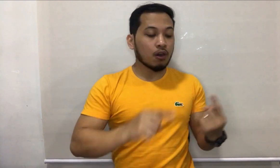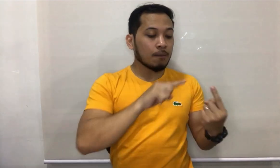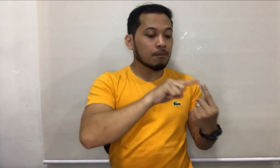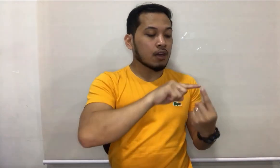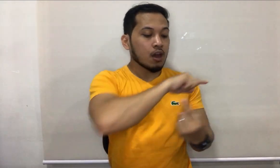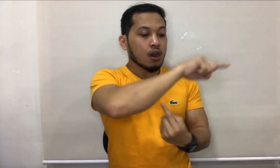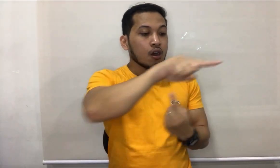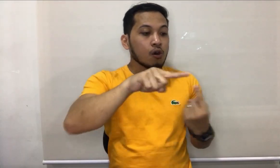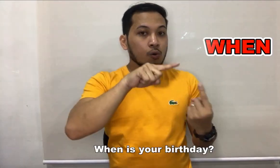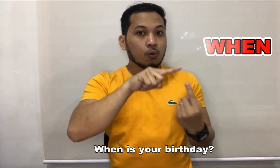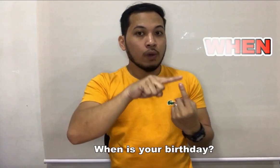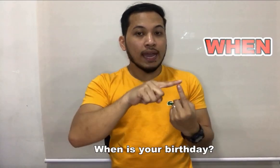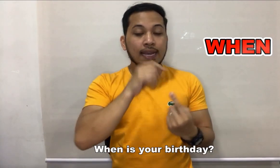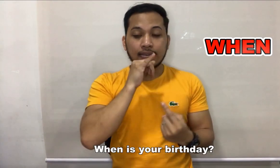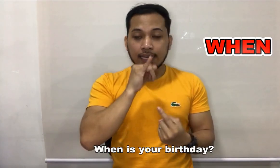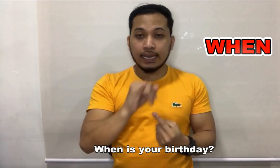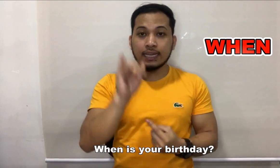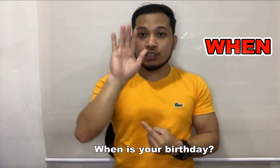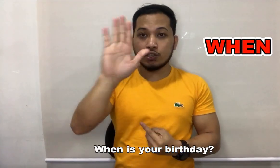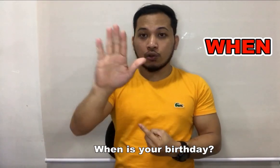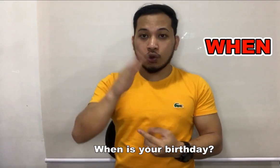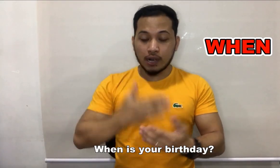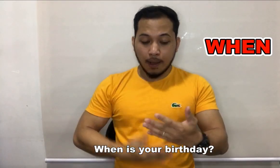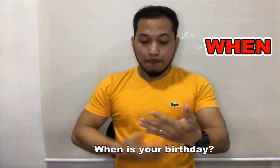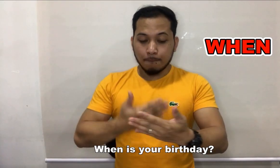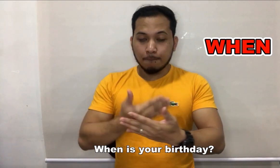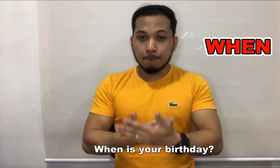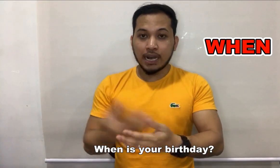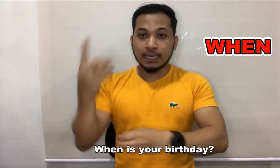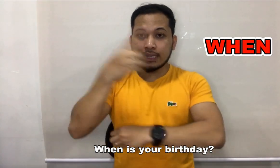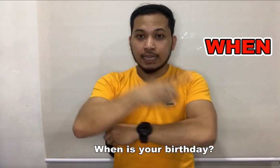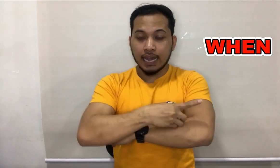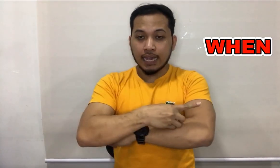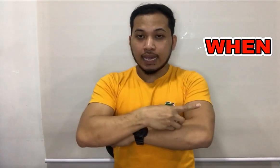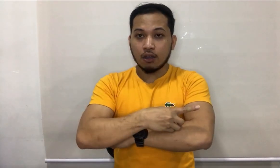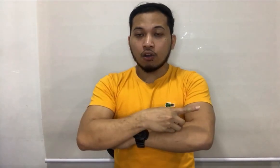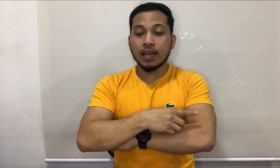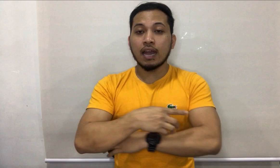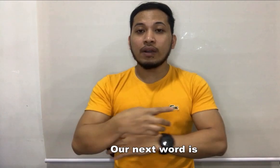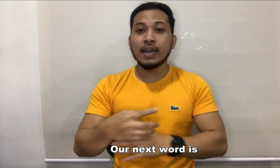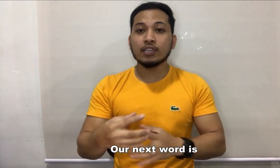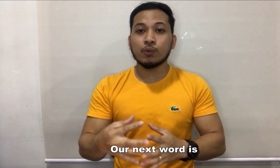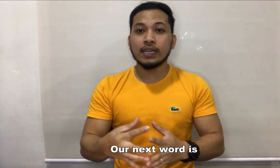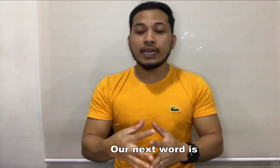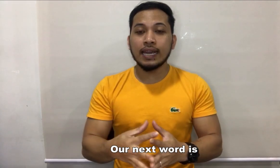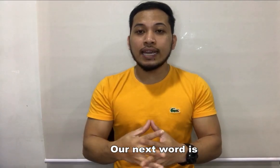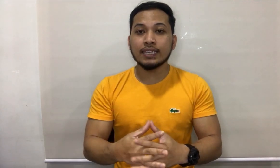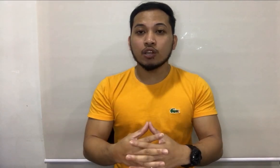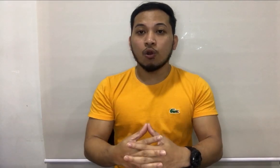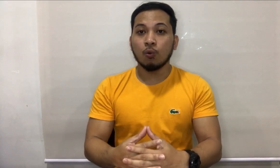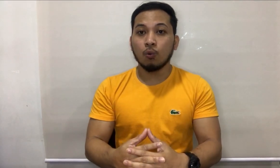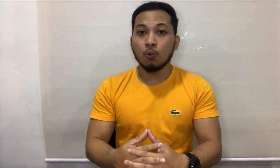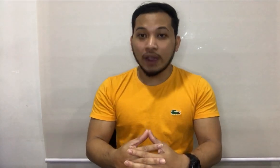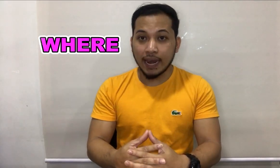po. When is your birthday? Okay, our next word is